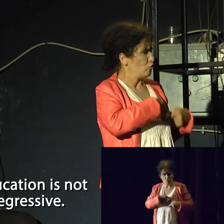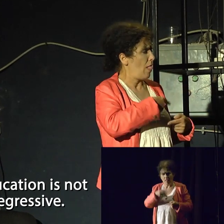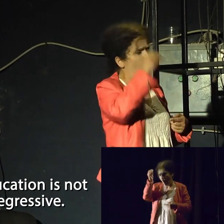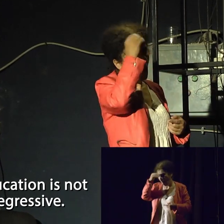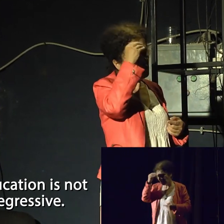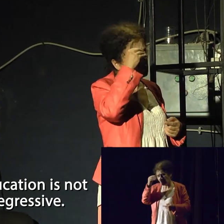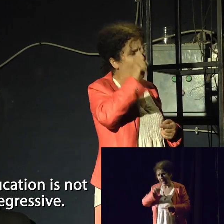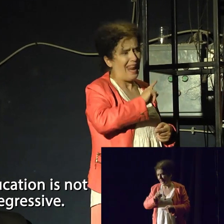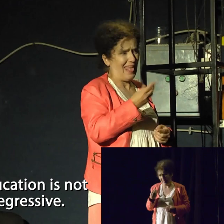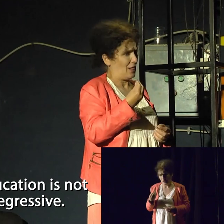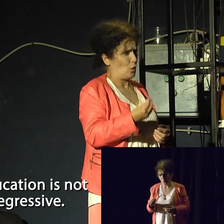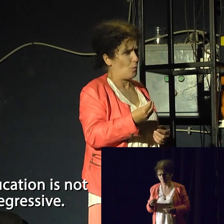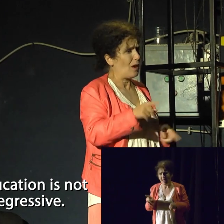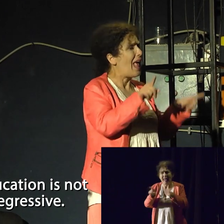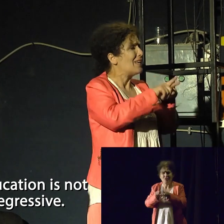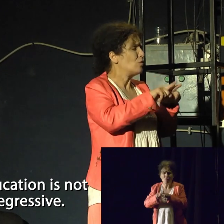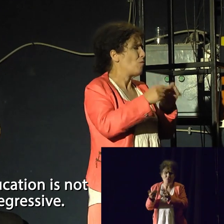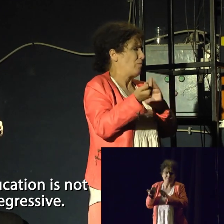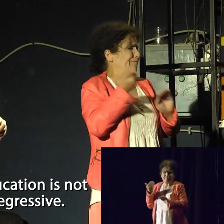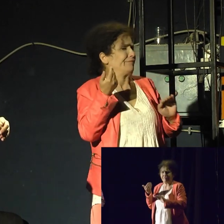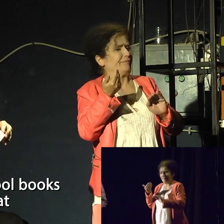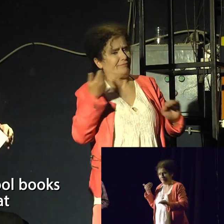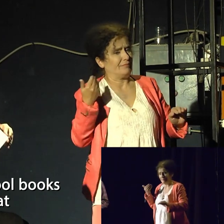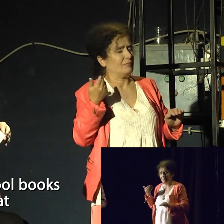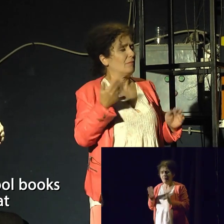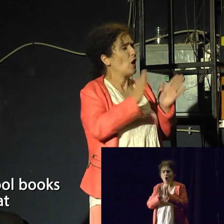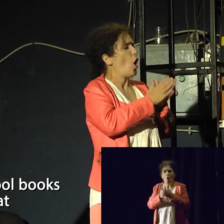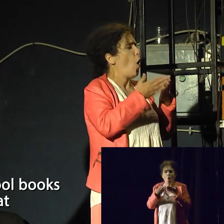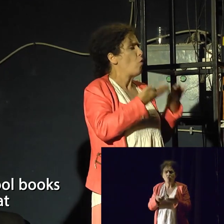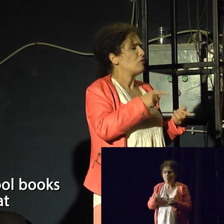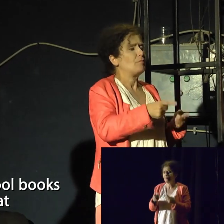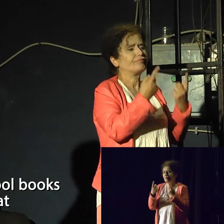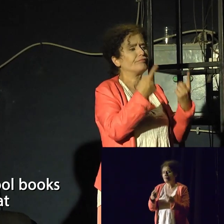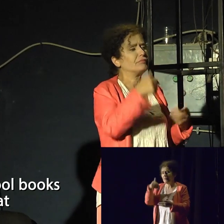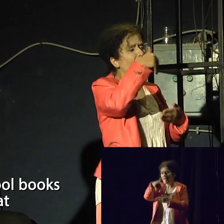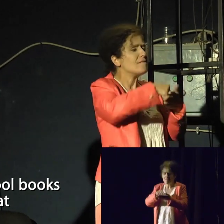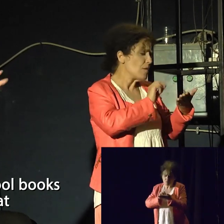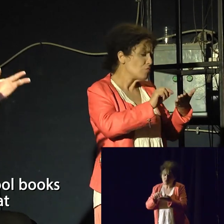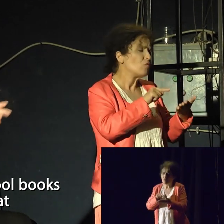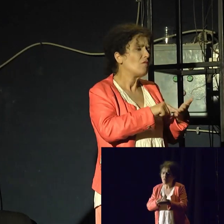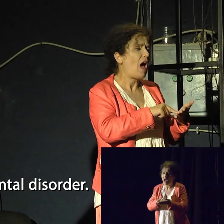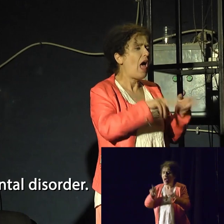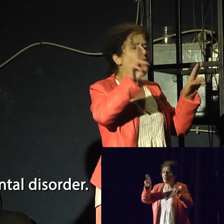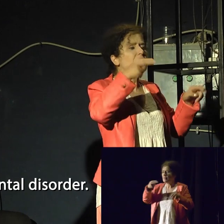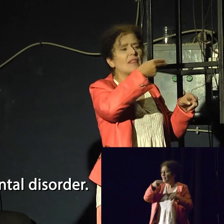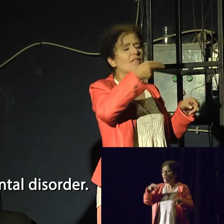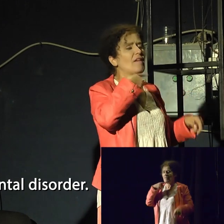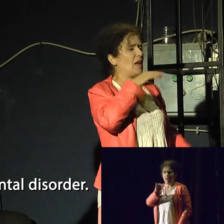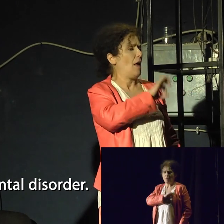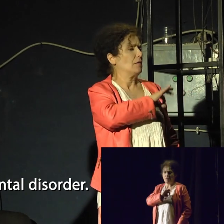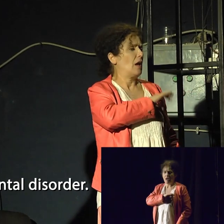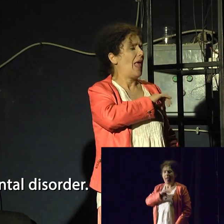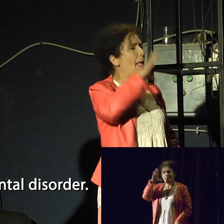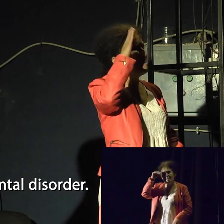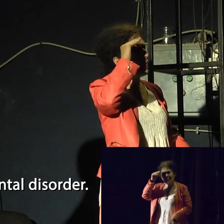образованието не само што не ни чини, исто така не е многу назадено. Учебници се уште постојат во кои што се вели се дава дефиниција дека хомосексуалноста е